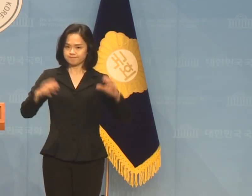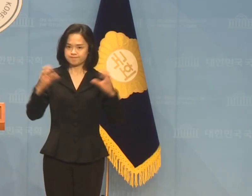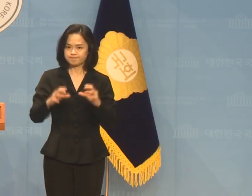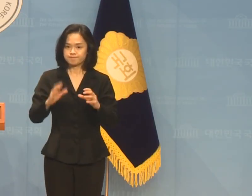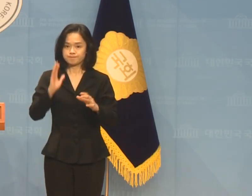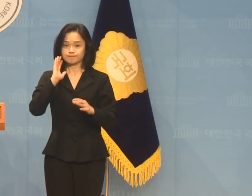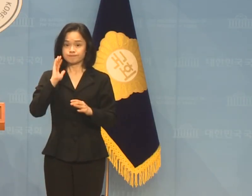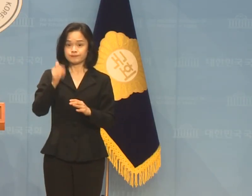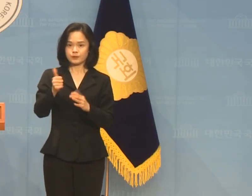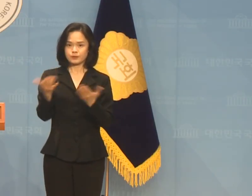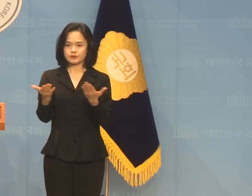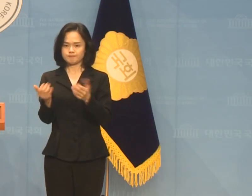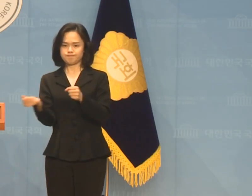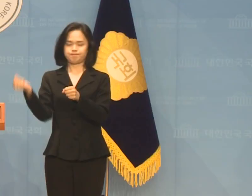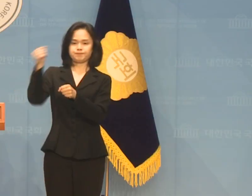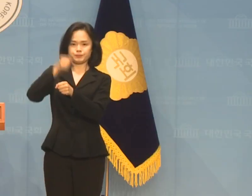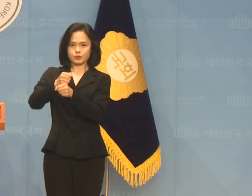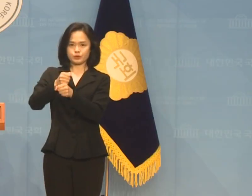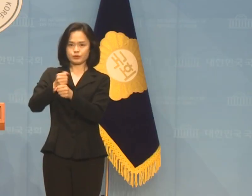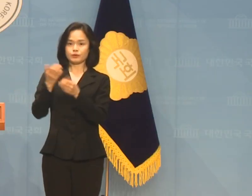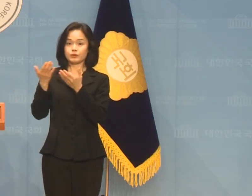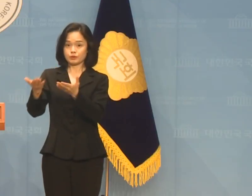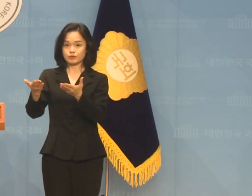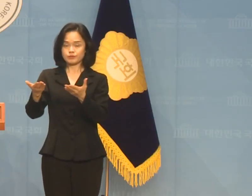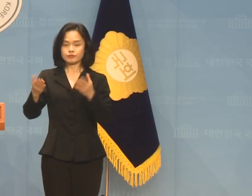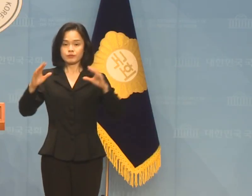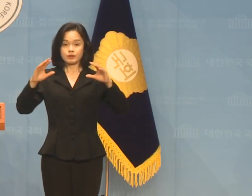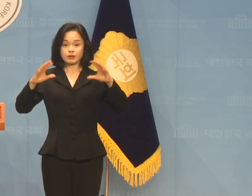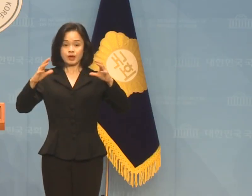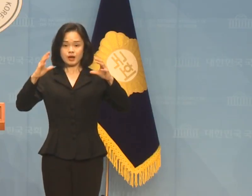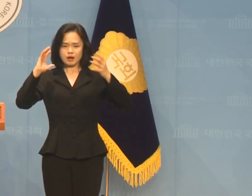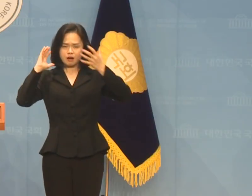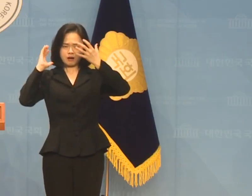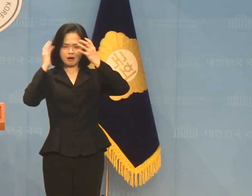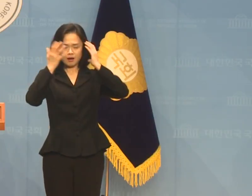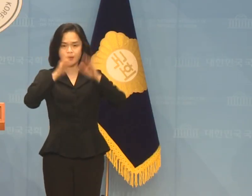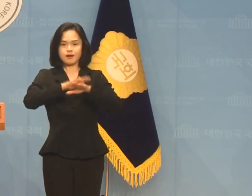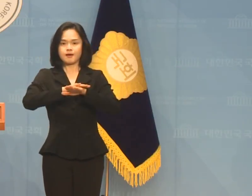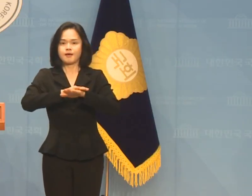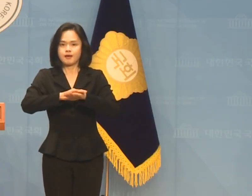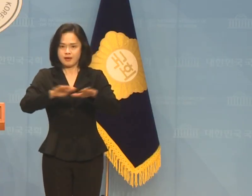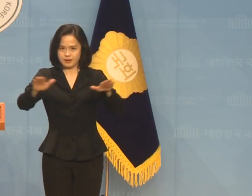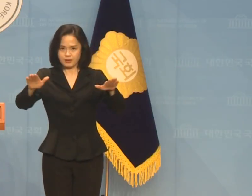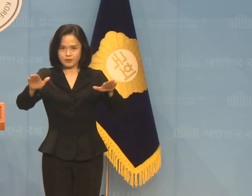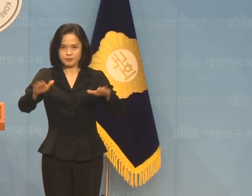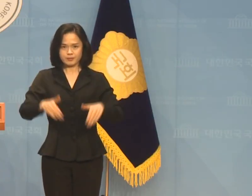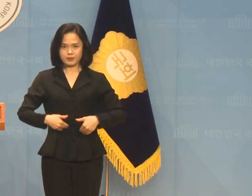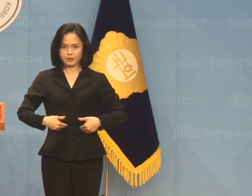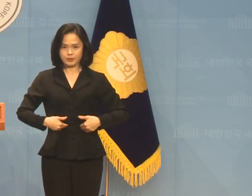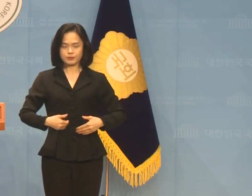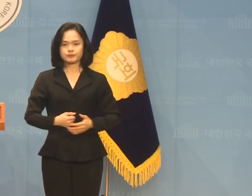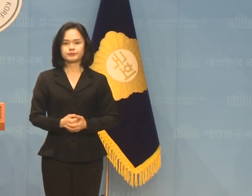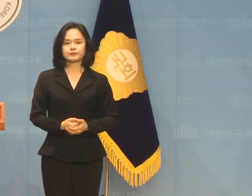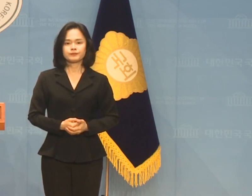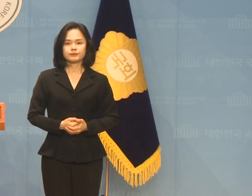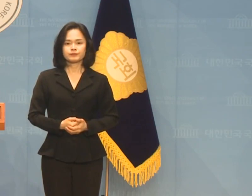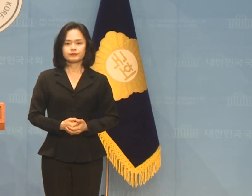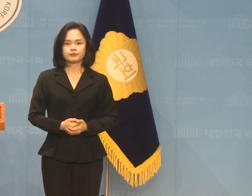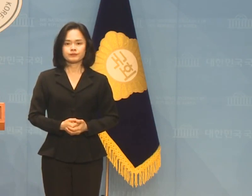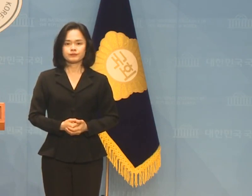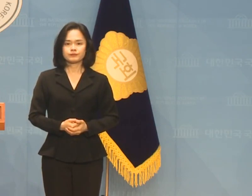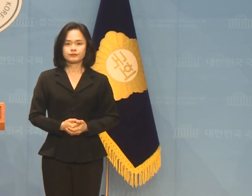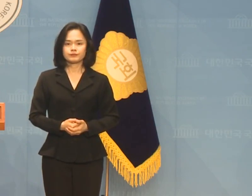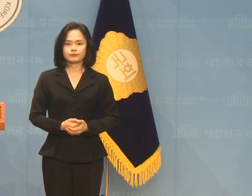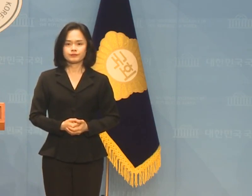혼란을 잠재우고 대한민국을 정상으로 되돌려 놓아야 합니다. 온전한